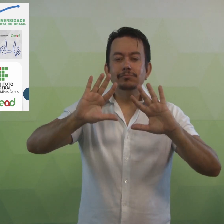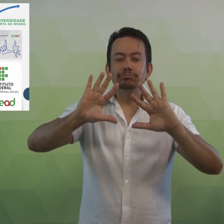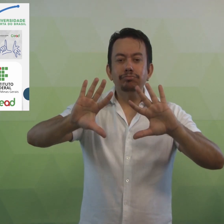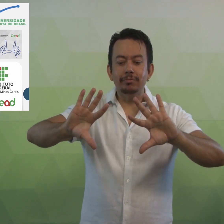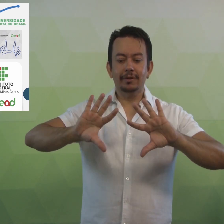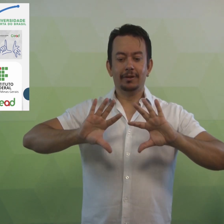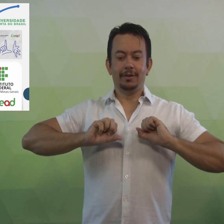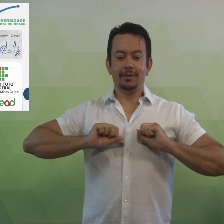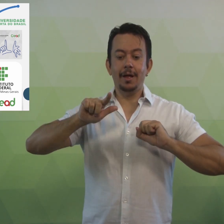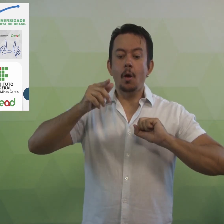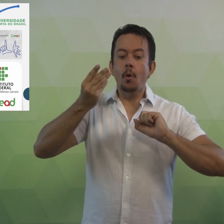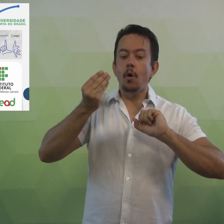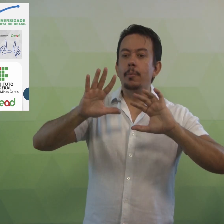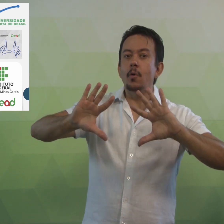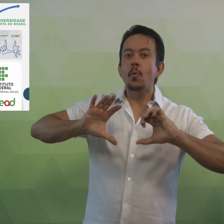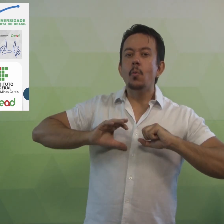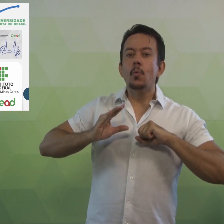Qual o significado dessa palavra?